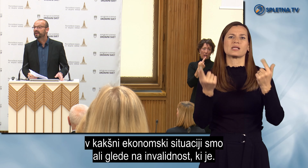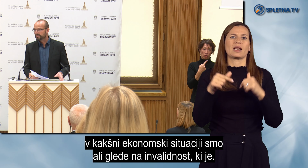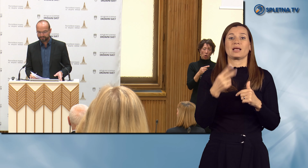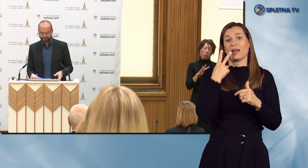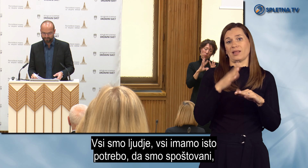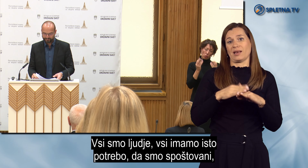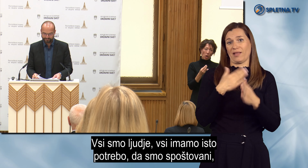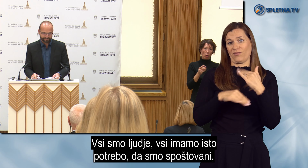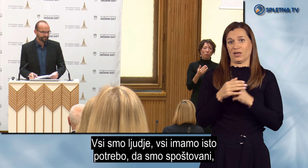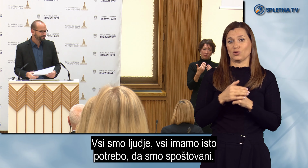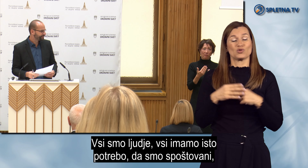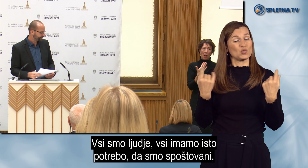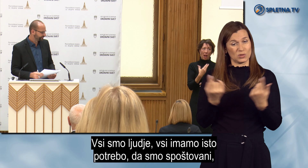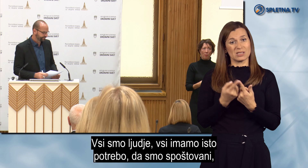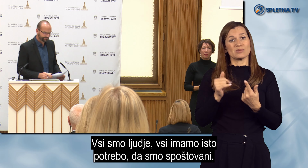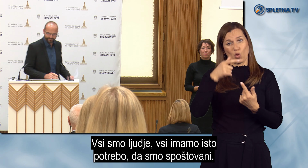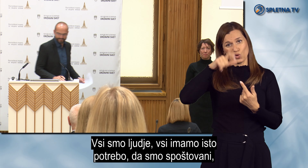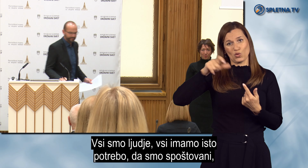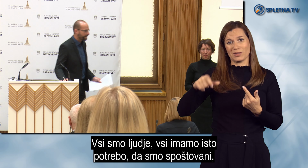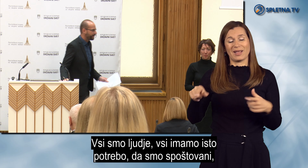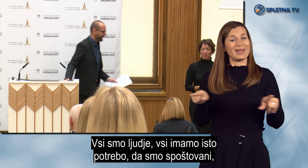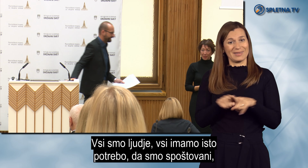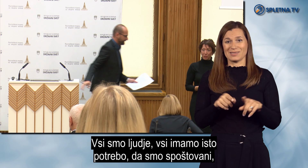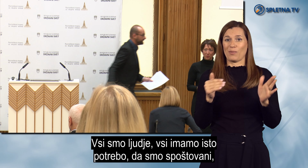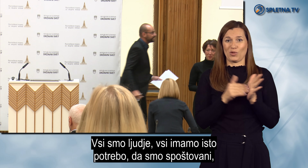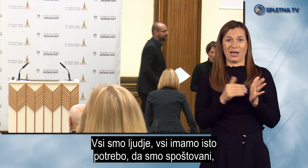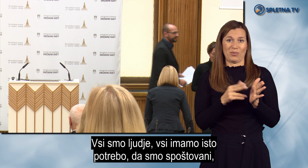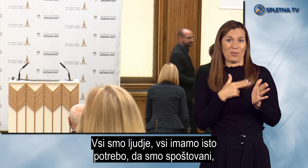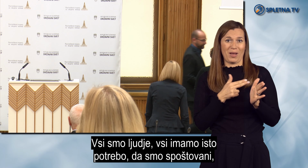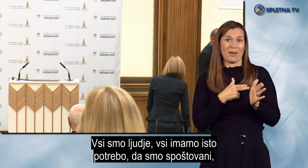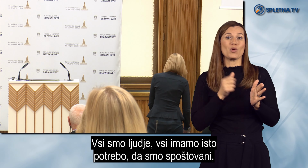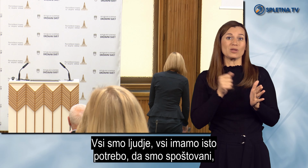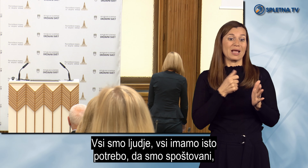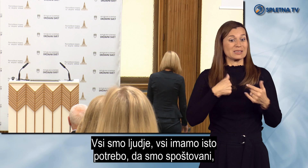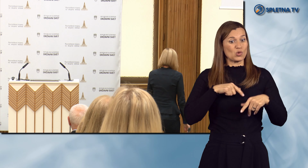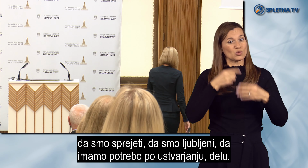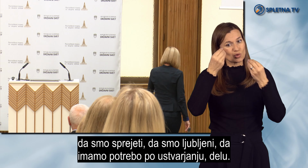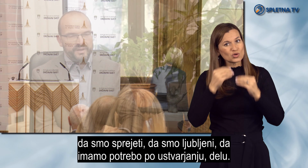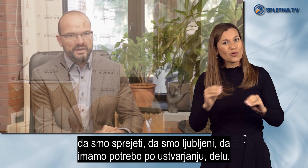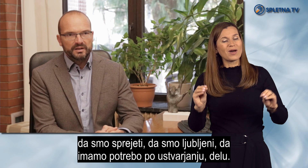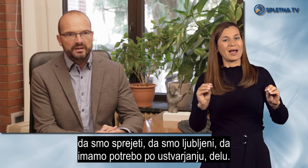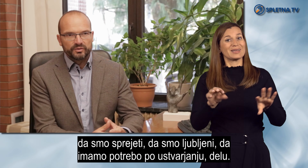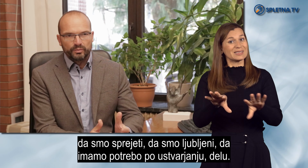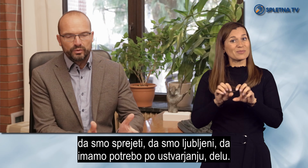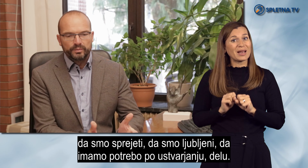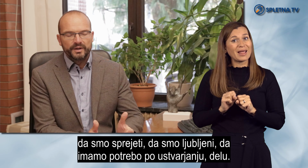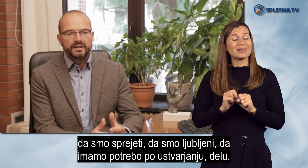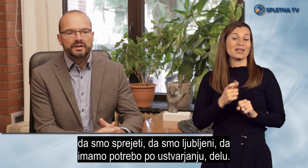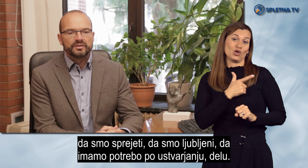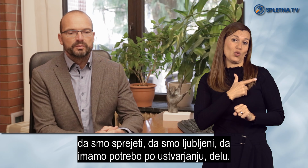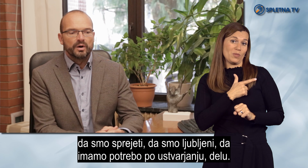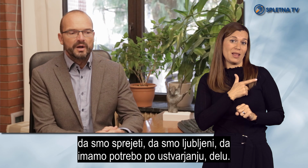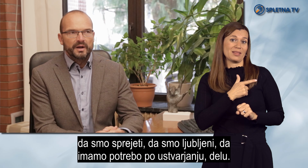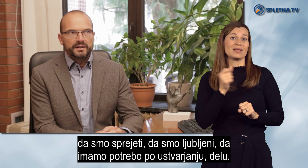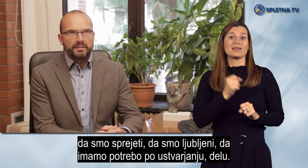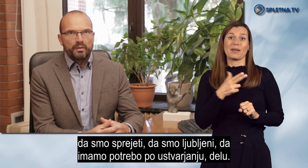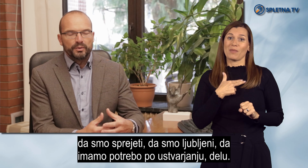ki je. Vsi smo ljudje, vsi imamo isto potrebo, da smo spoštovani, da smo sprejeti, da smo ljubljeni,